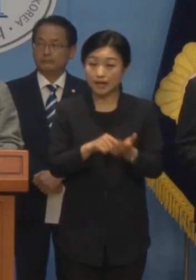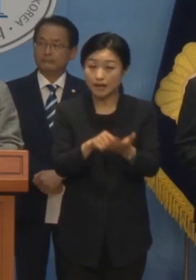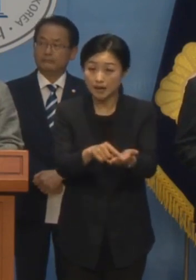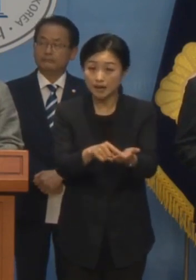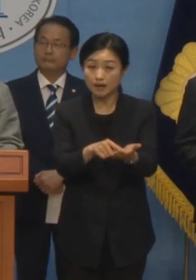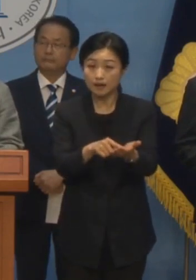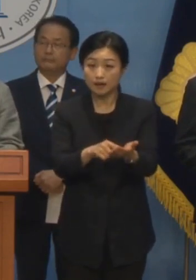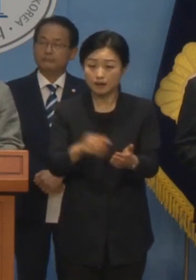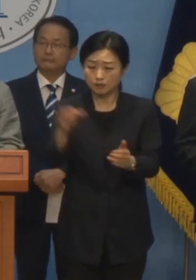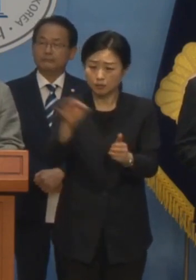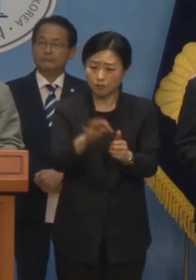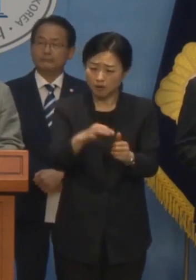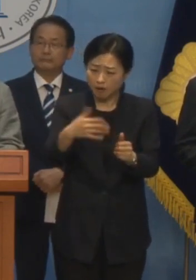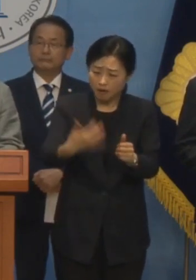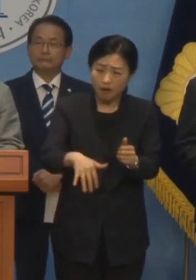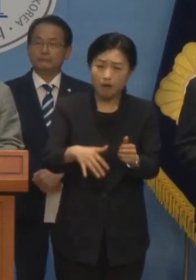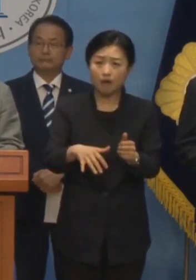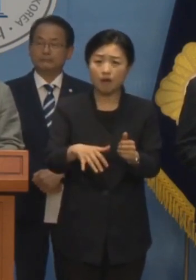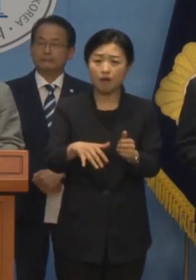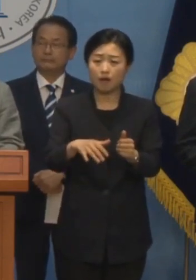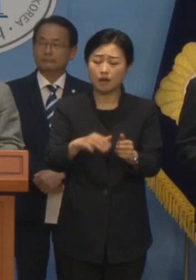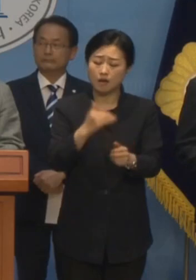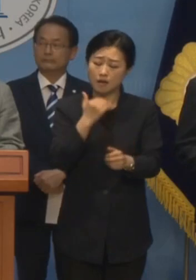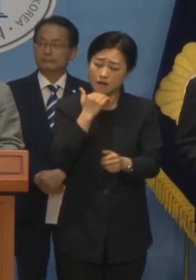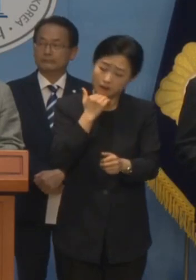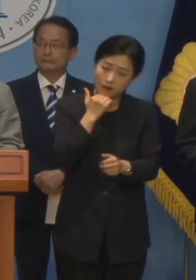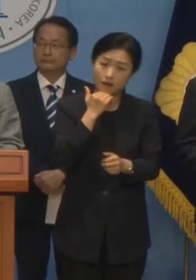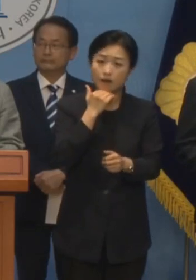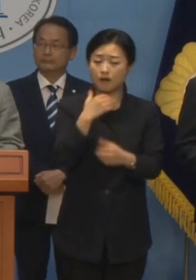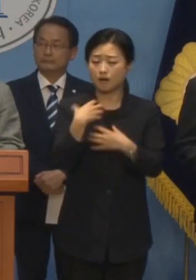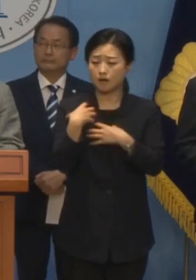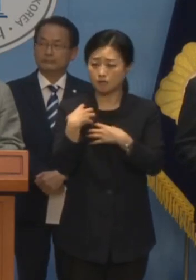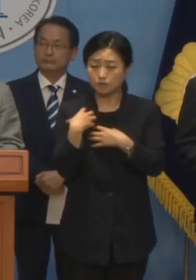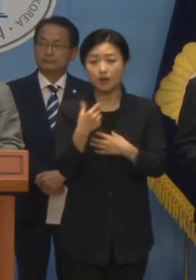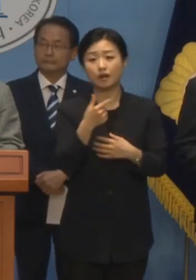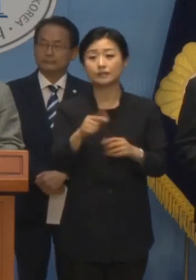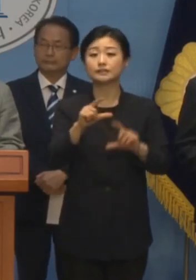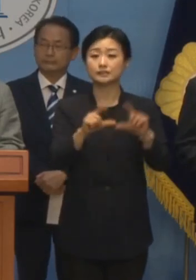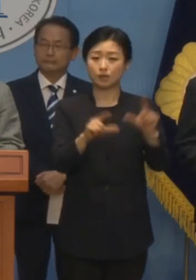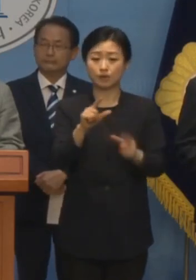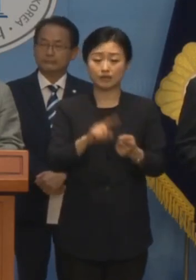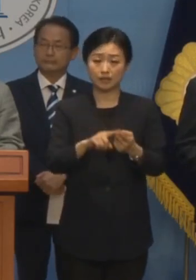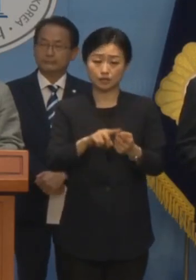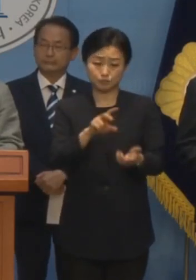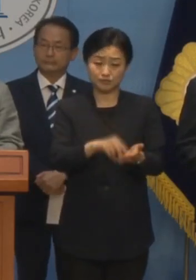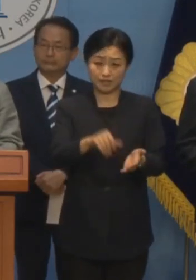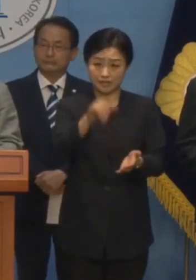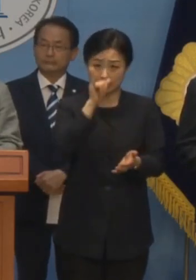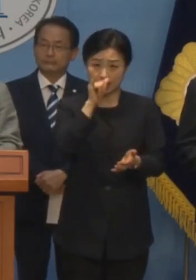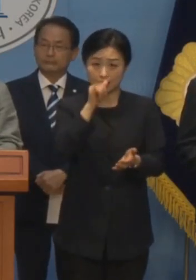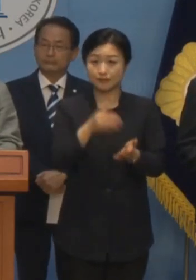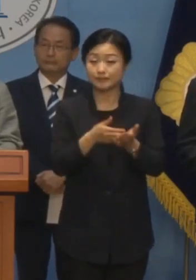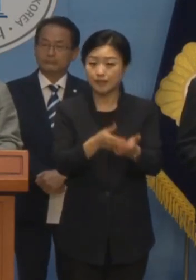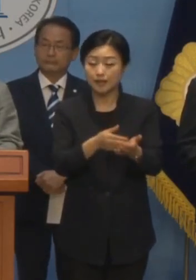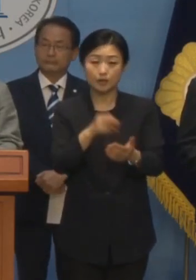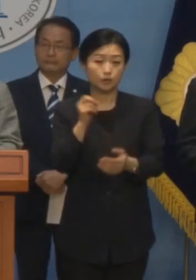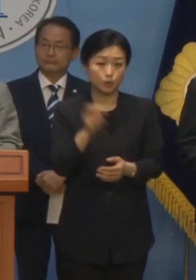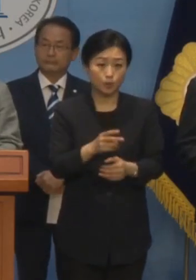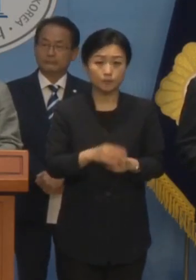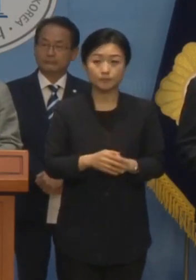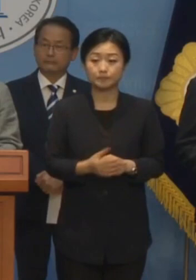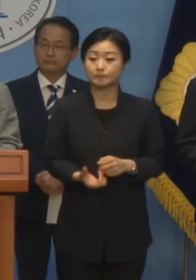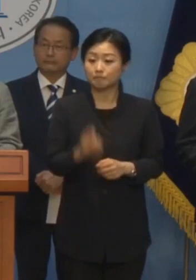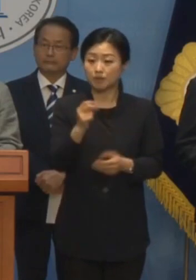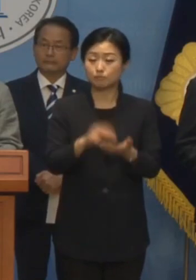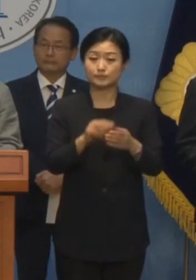긴 정산 주기로 인해 갈등을 겪고 부담을 져야 하는 실태를 지적해왔습니다. 동시에